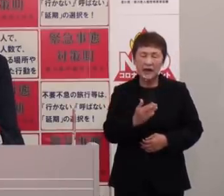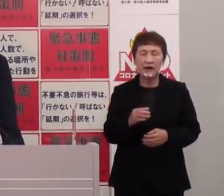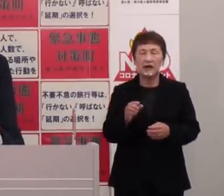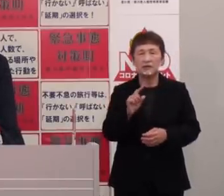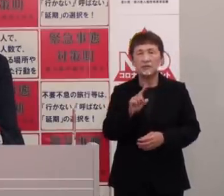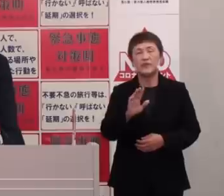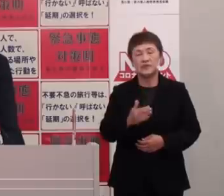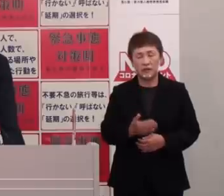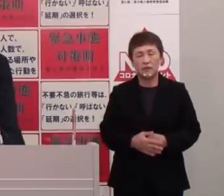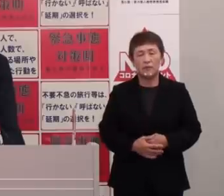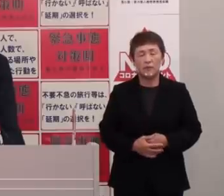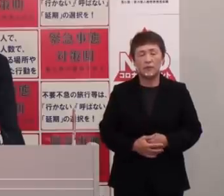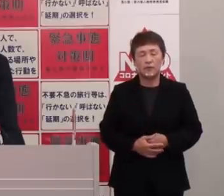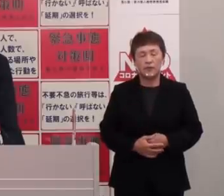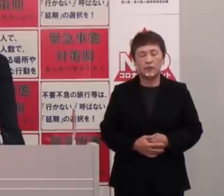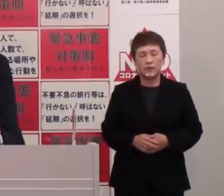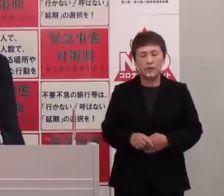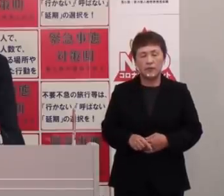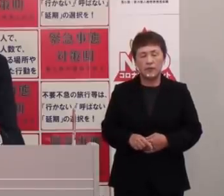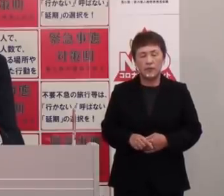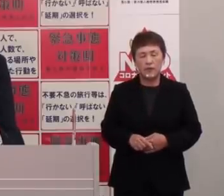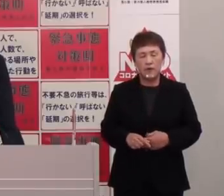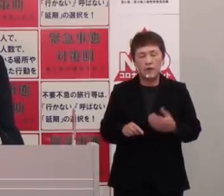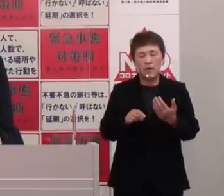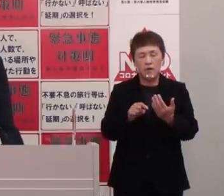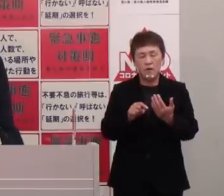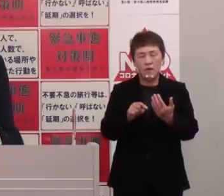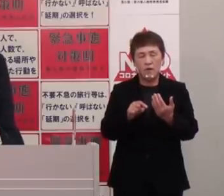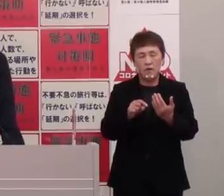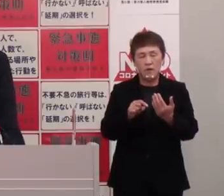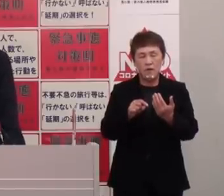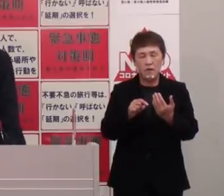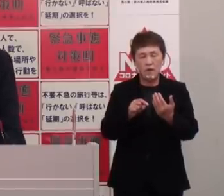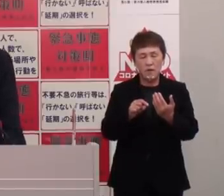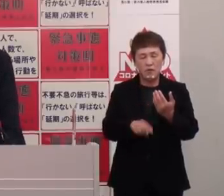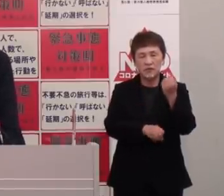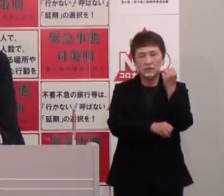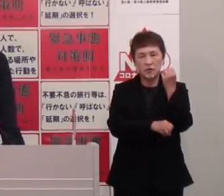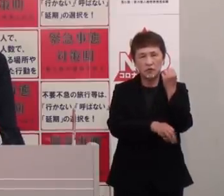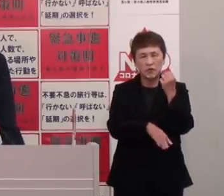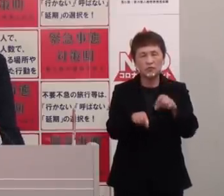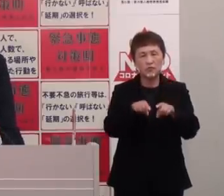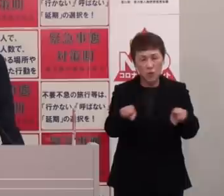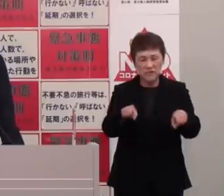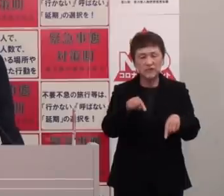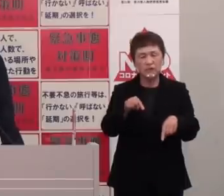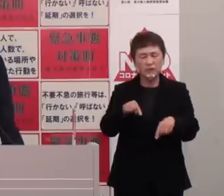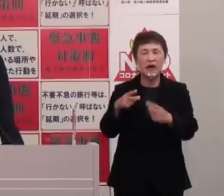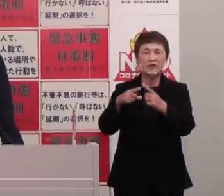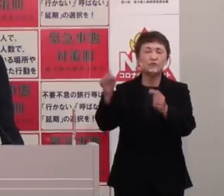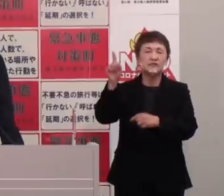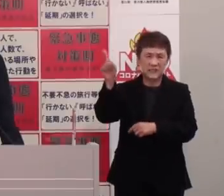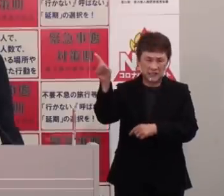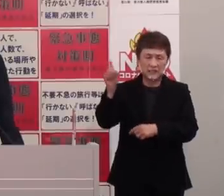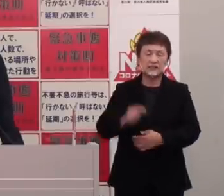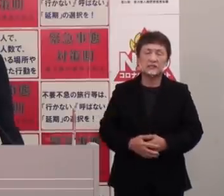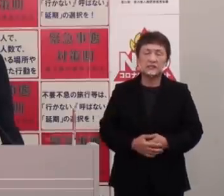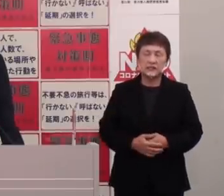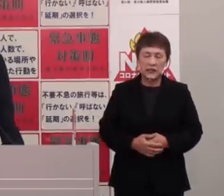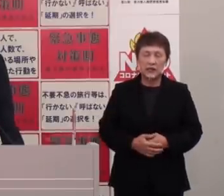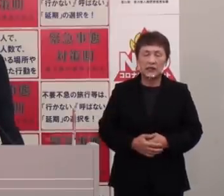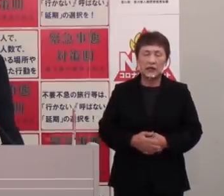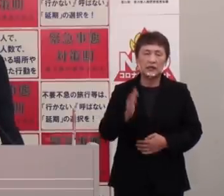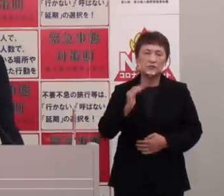この措置、法律に基づく重点措置というのは国において、まあ総